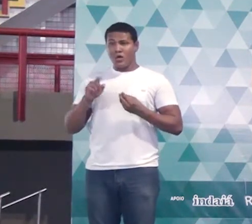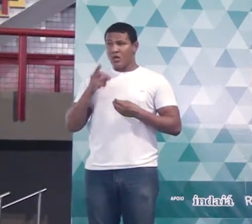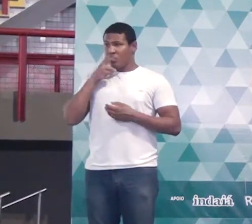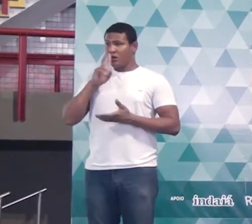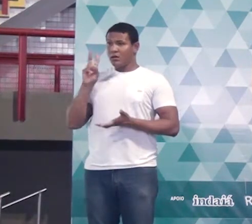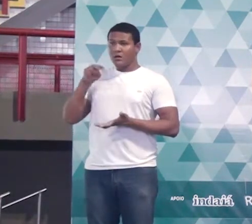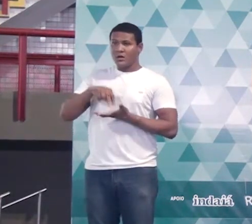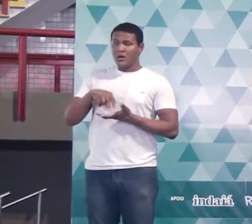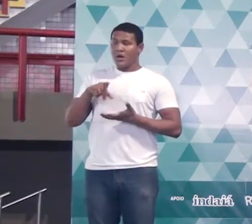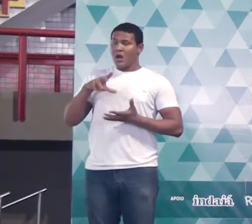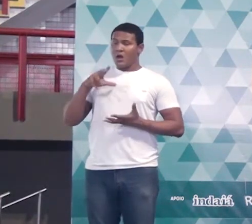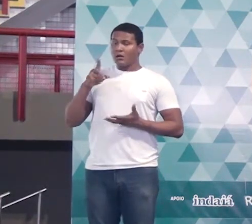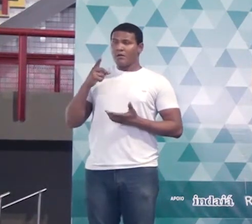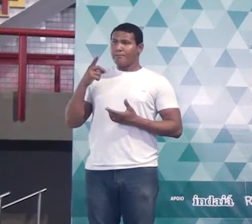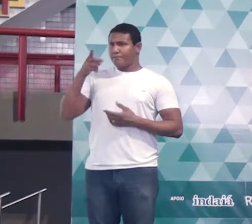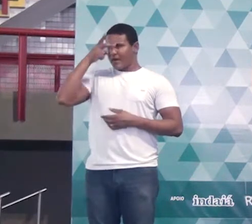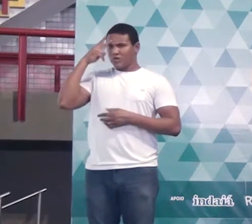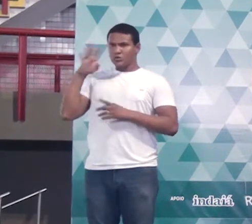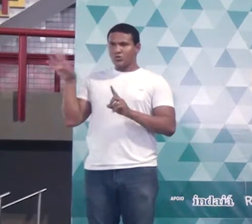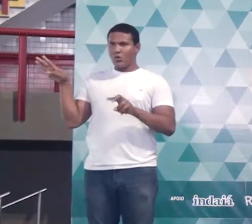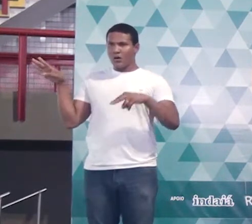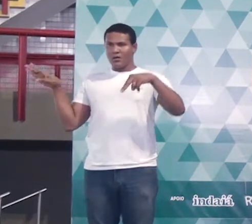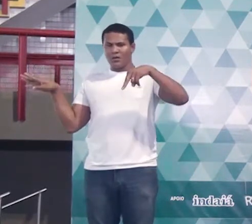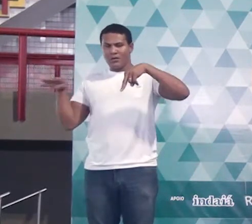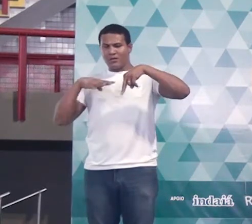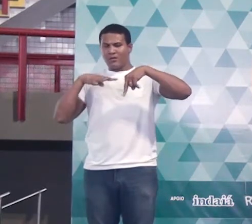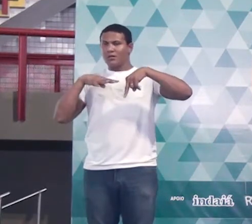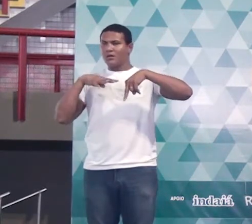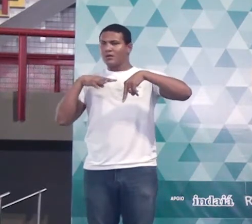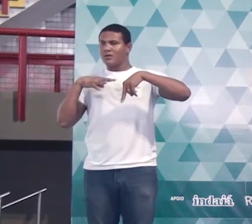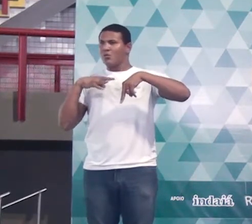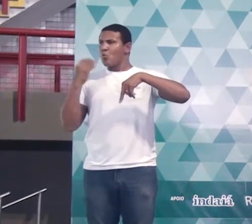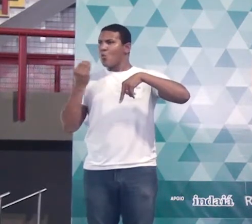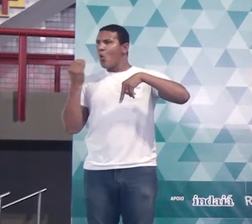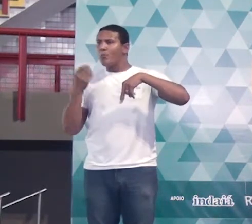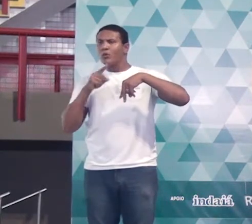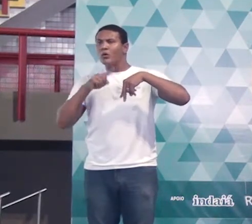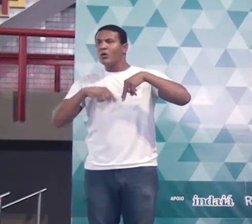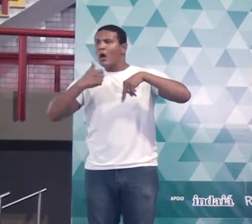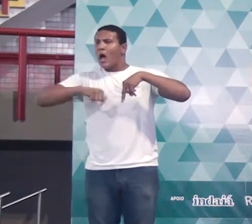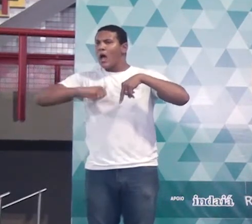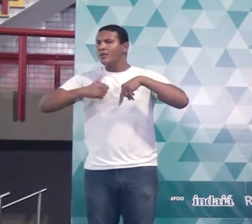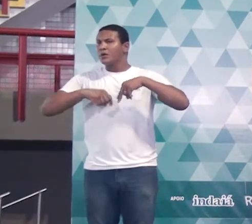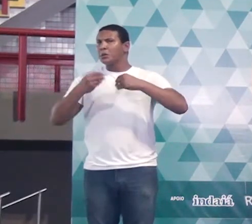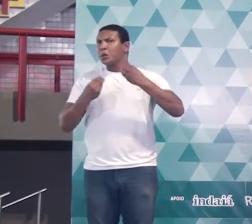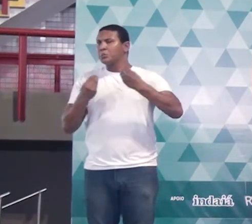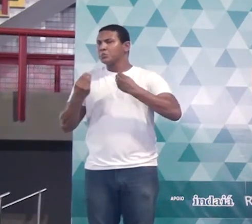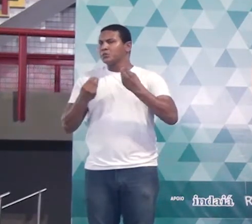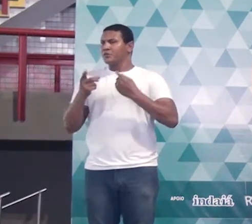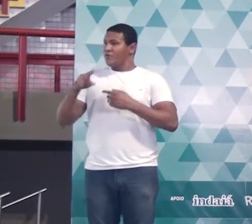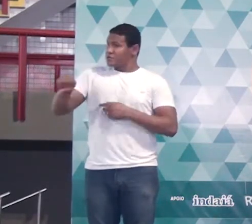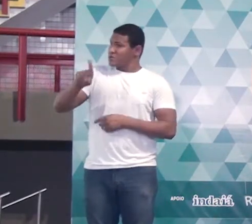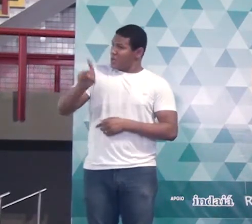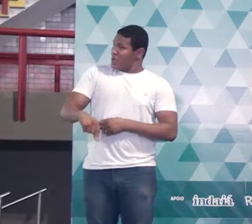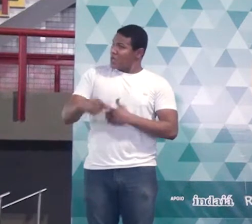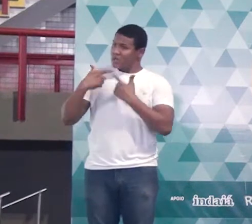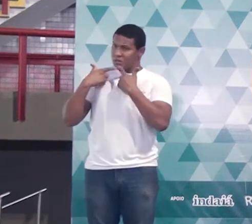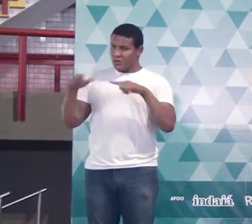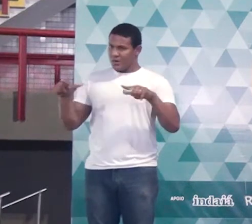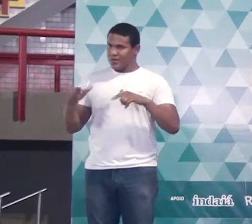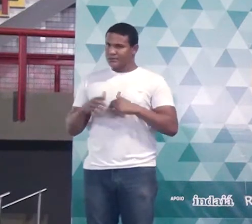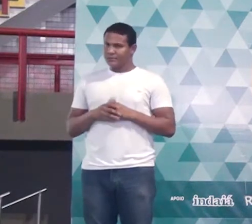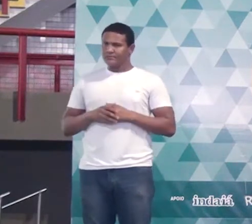no mundo, e você se posiciona no mundo por meio da linguagem. Você é um instrumento de